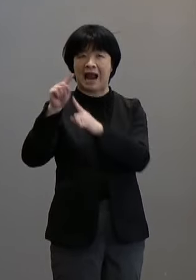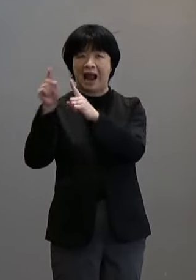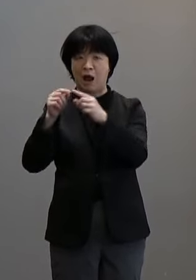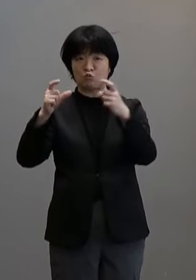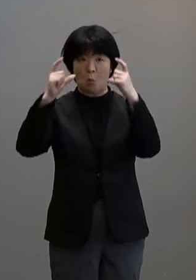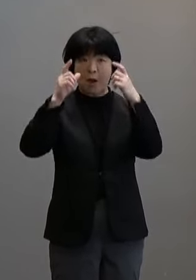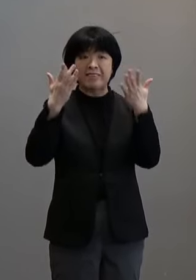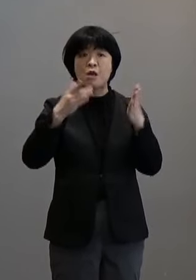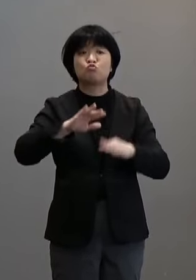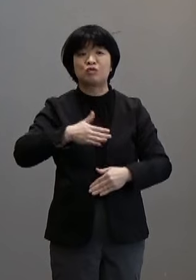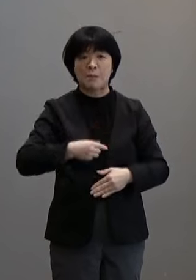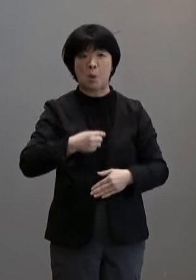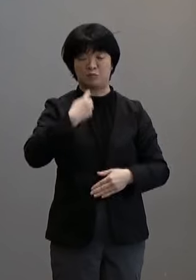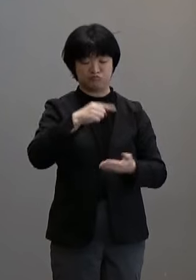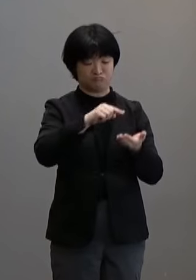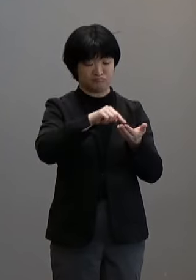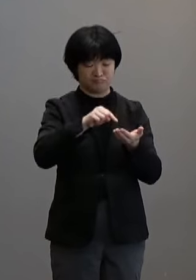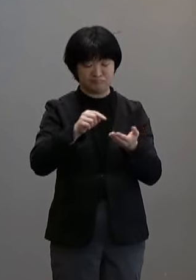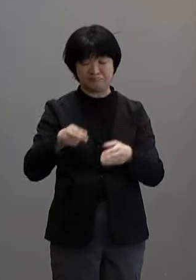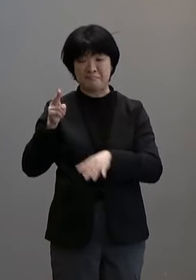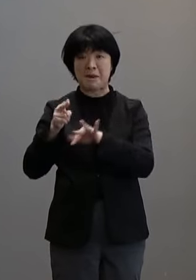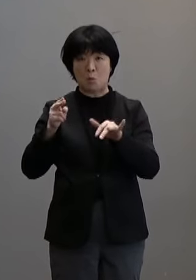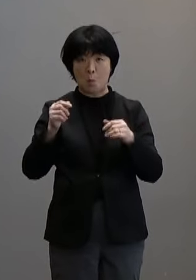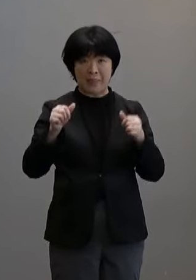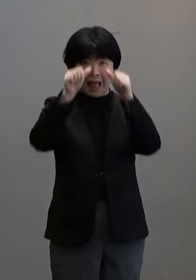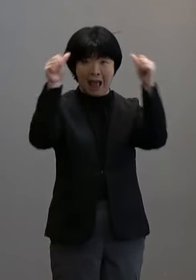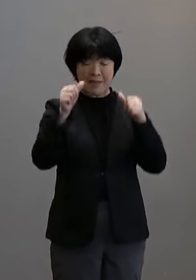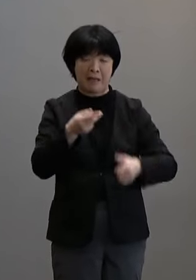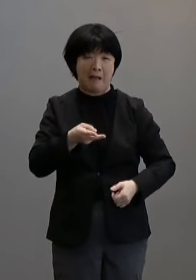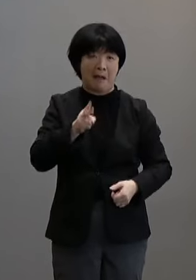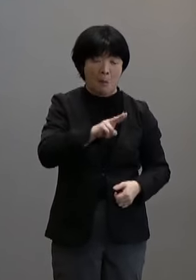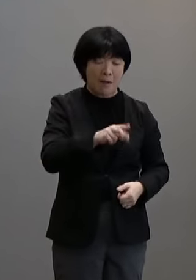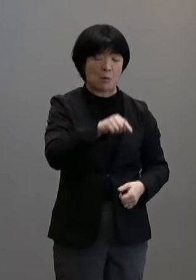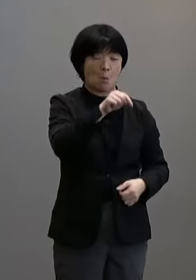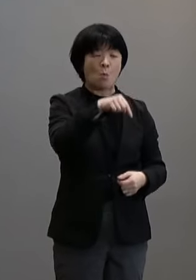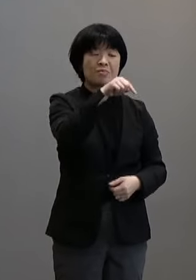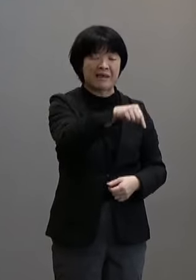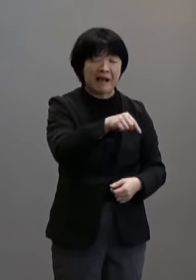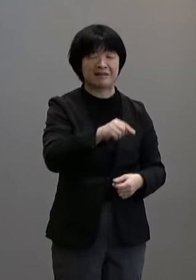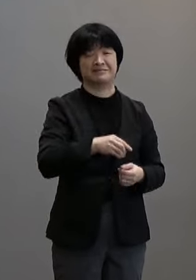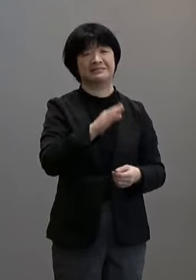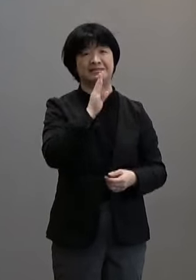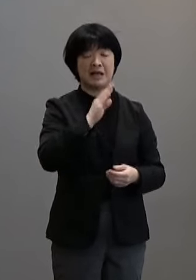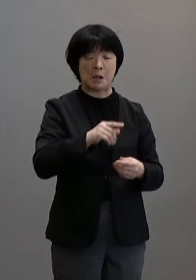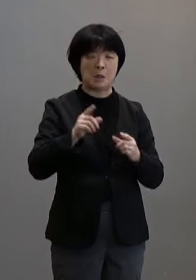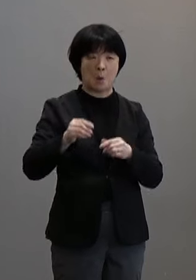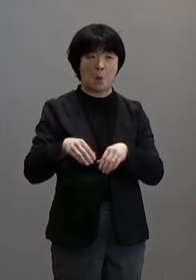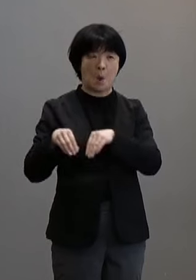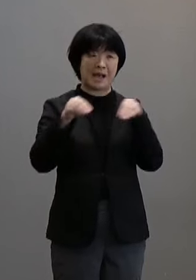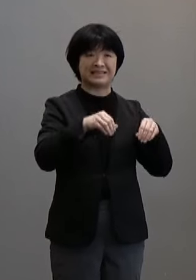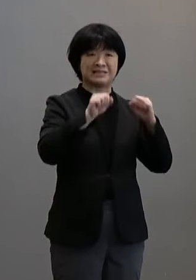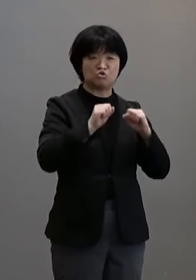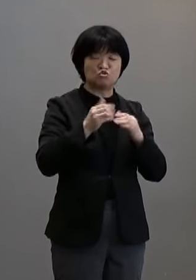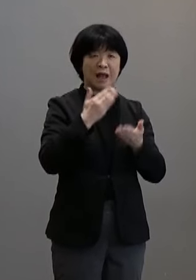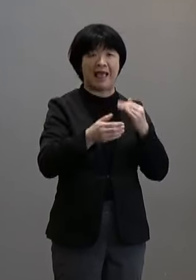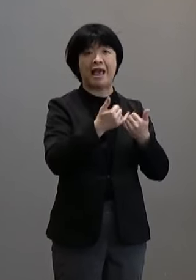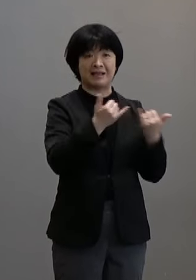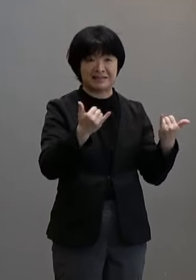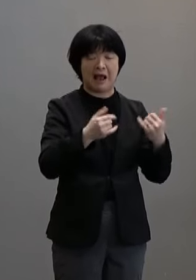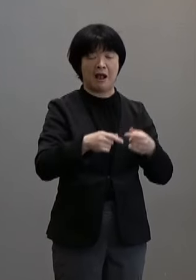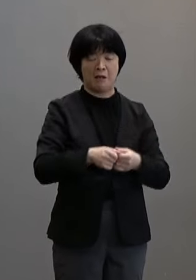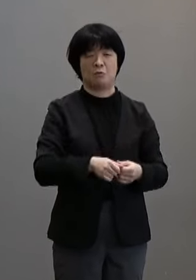からアバターを使って、市町村の担当者や実際の移住経験者などとコミュニケーションを取ることができ、当日